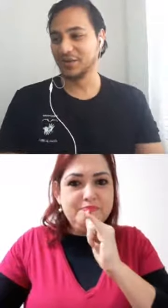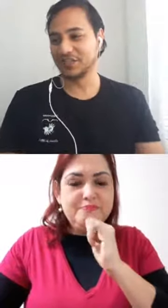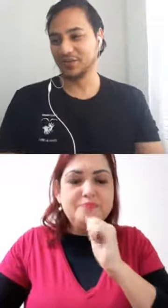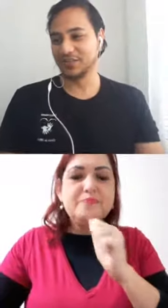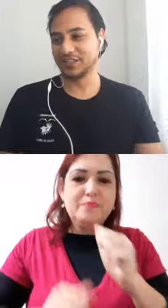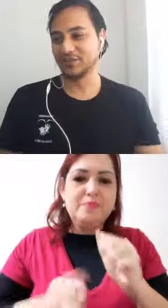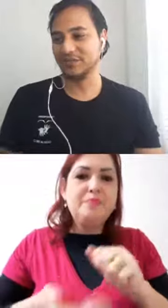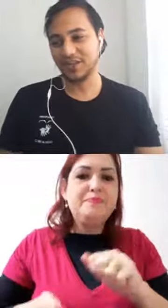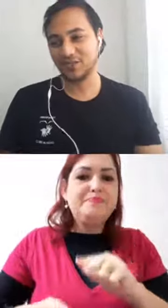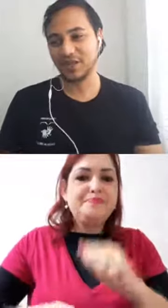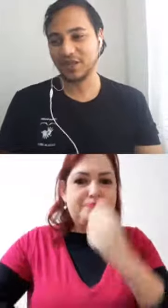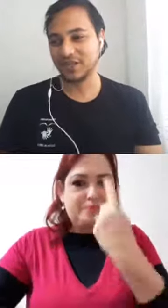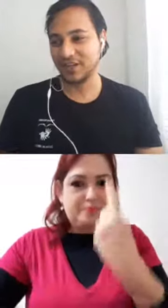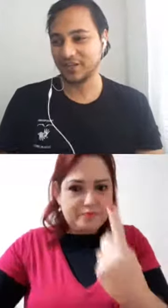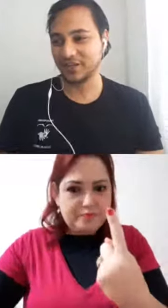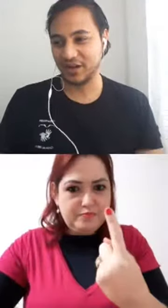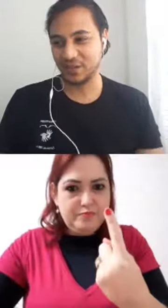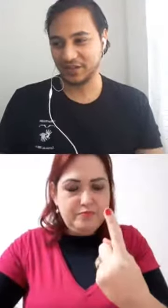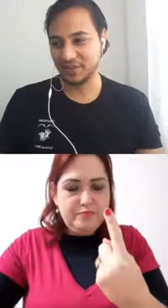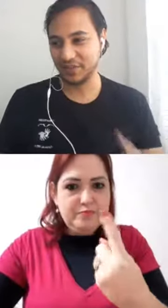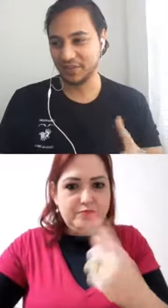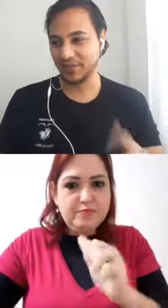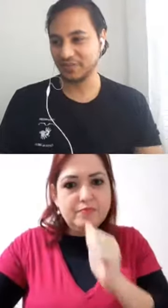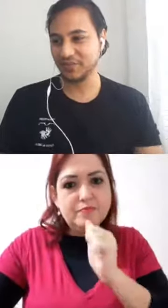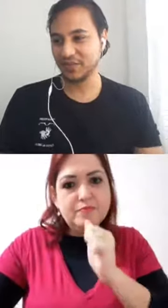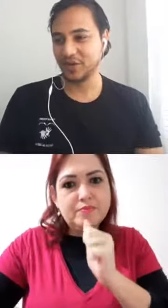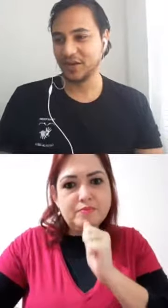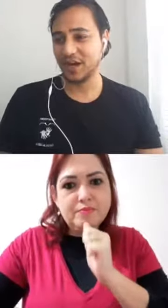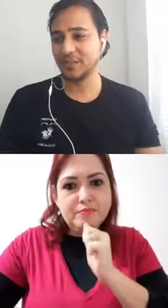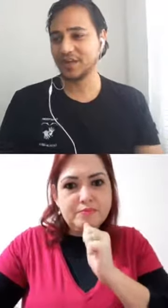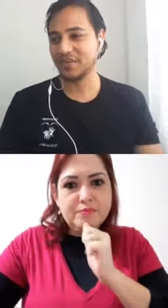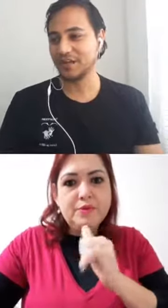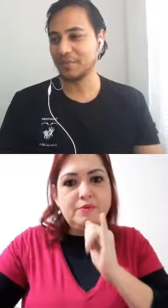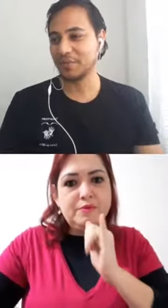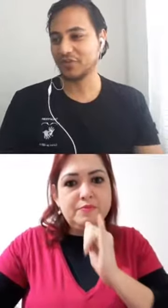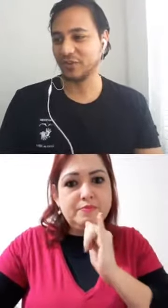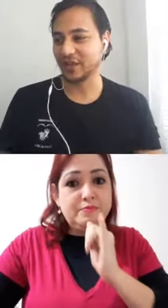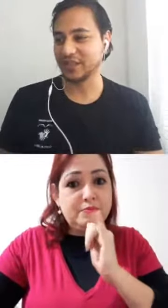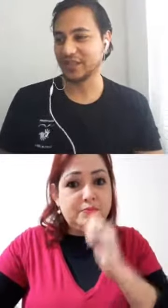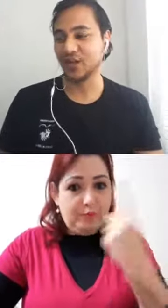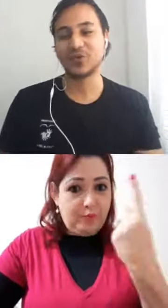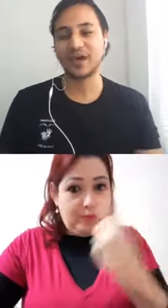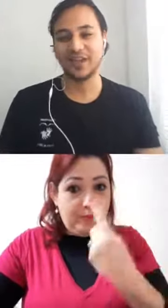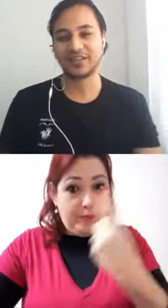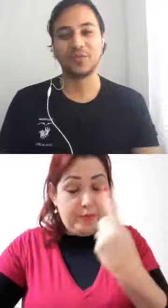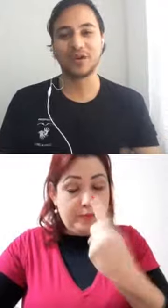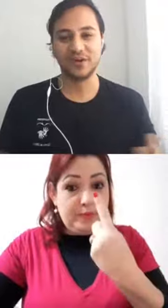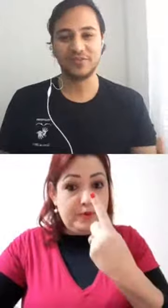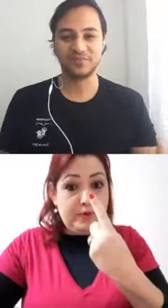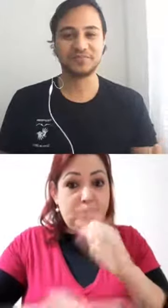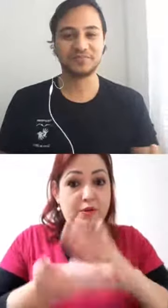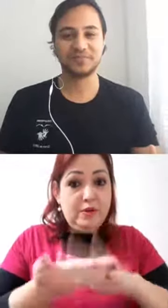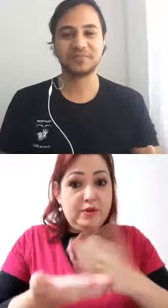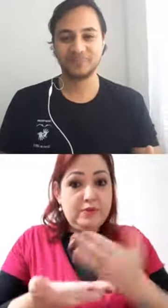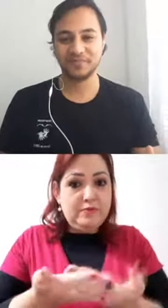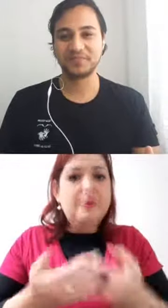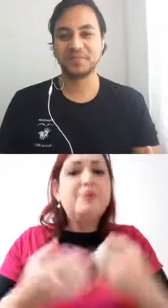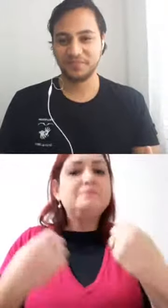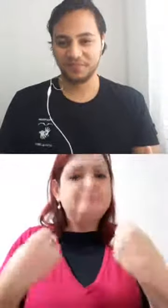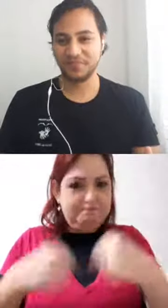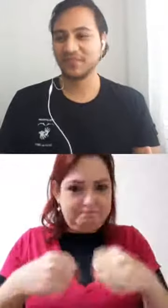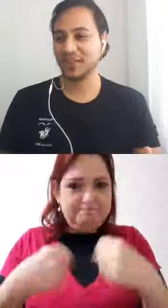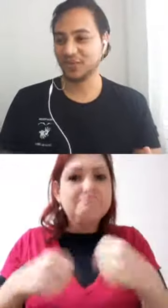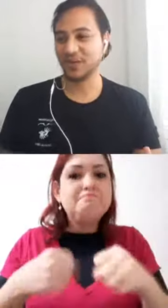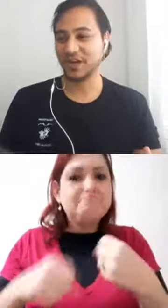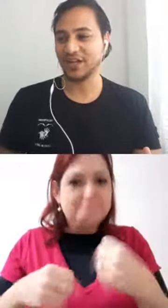Por exemplo, são deveres fundamentais do intérprete. Primeiro, o intérprete deve ser uma pessoa de alto caráter moral,